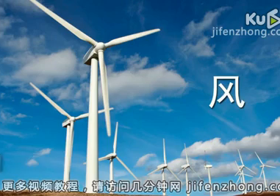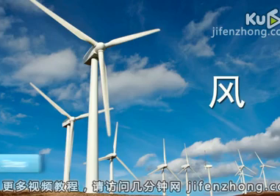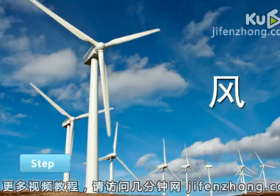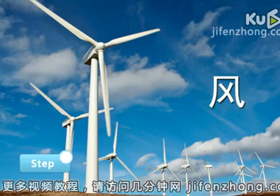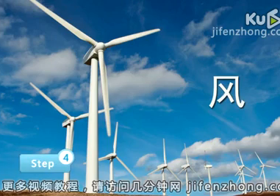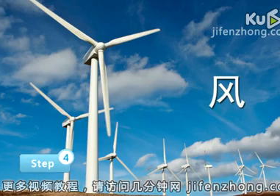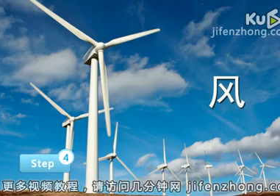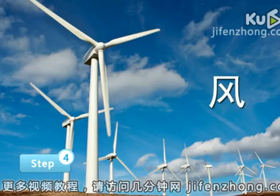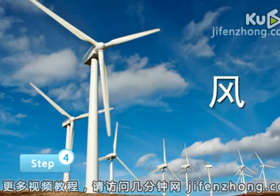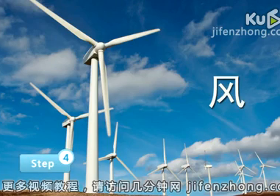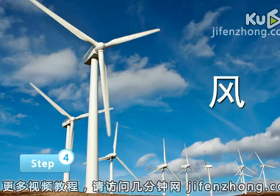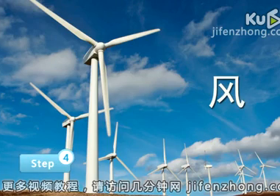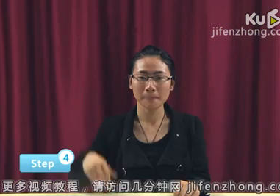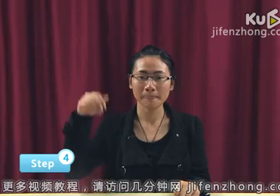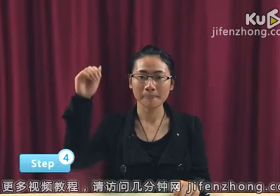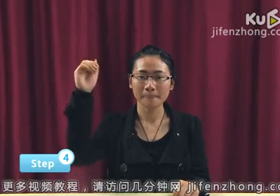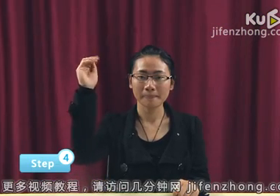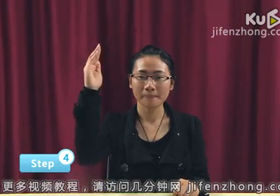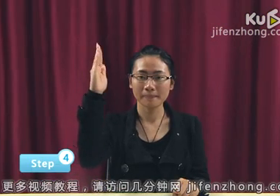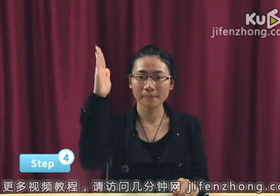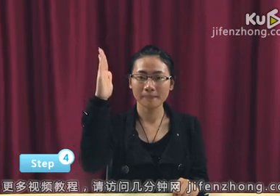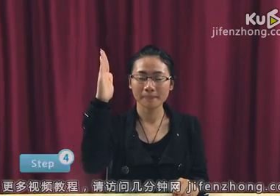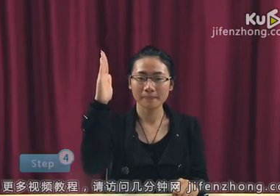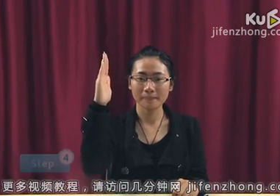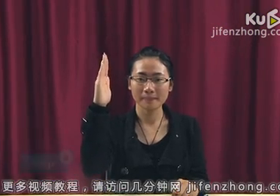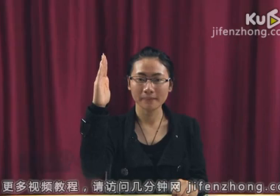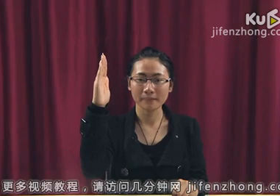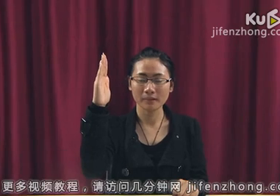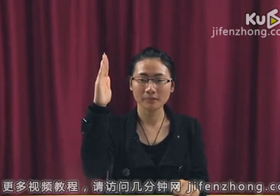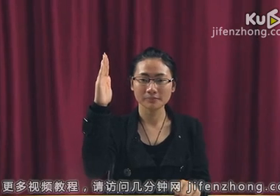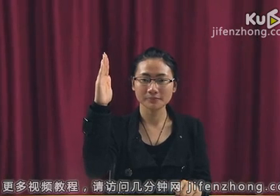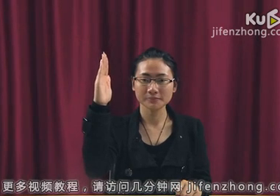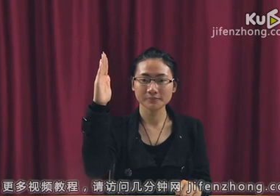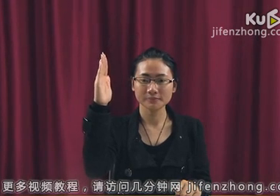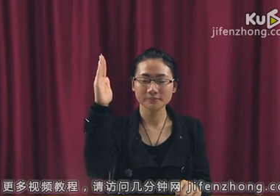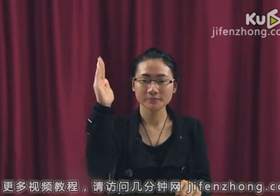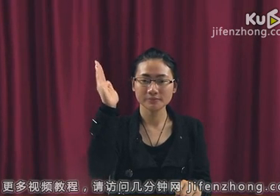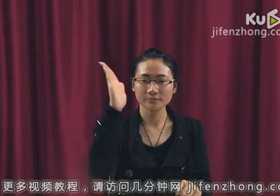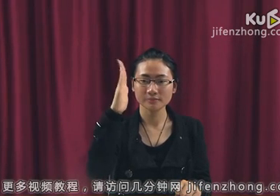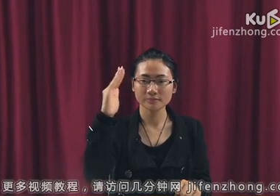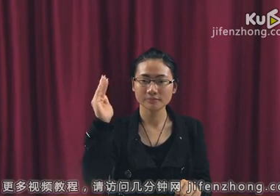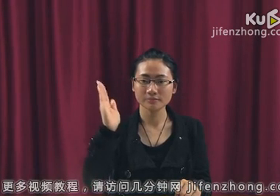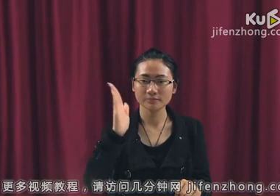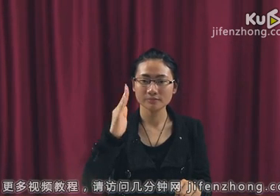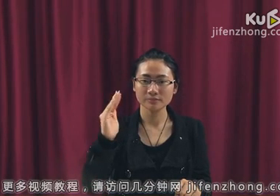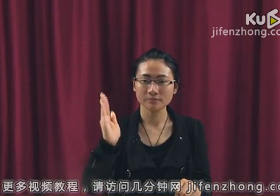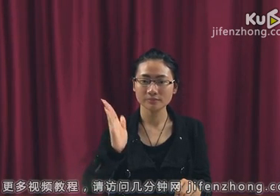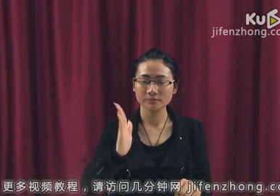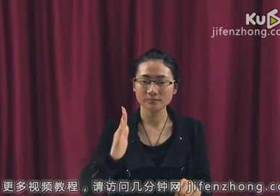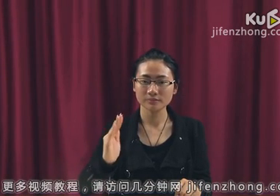第四步，风。一手五指分开微曲，指尖向上，左右来回扇动，象征刮